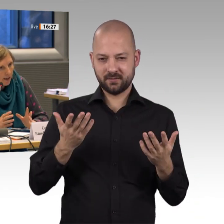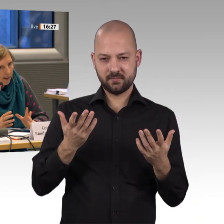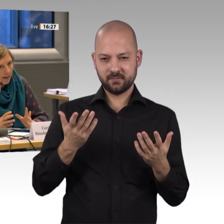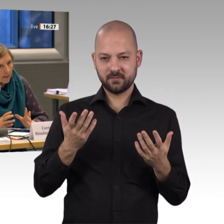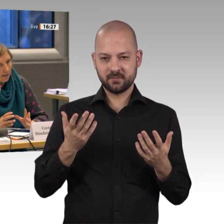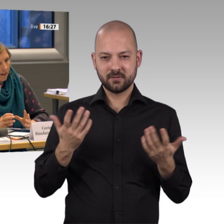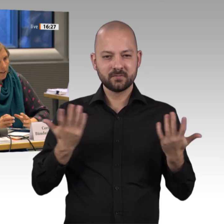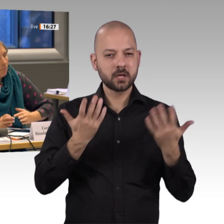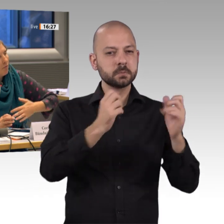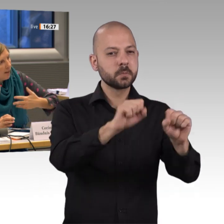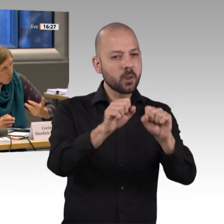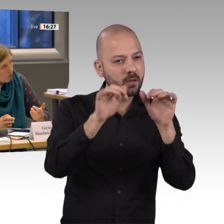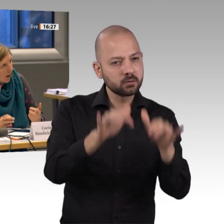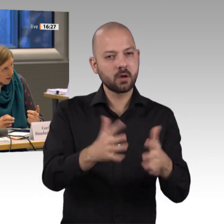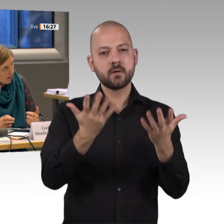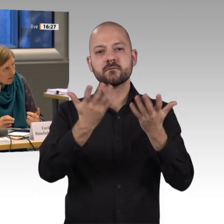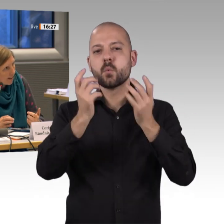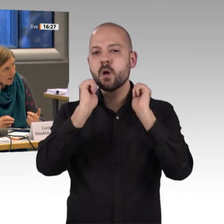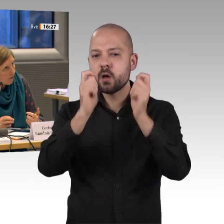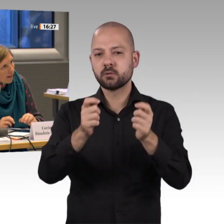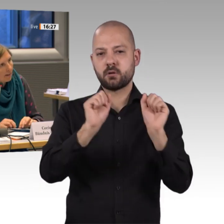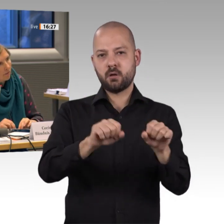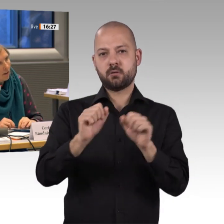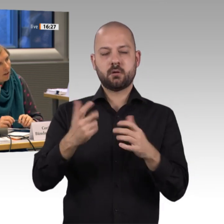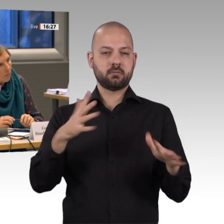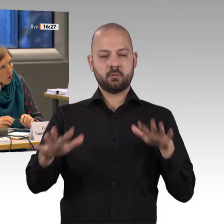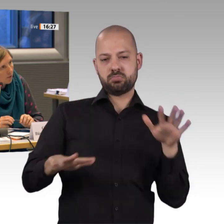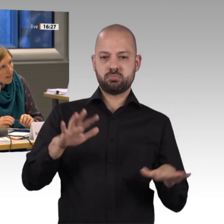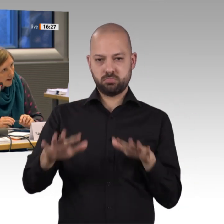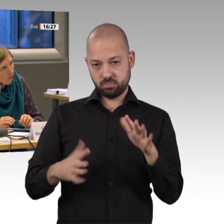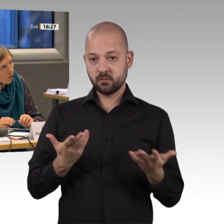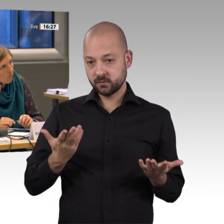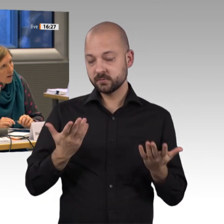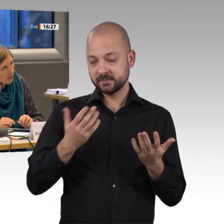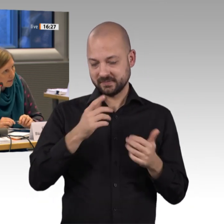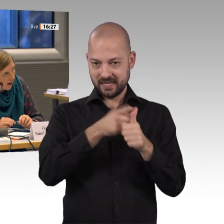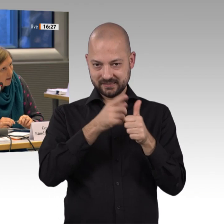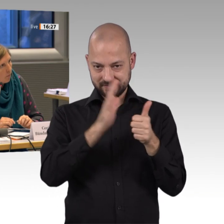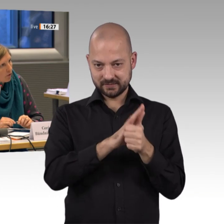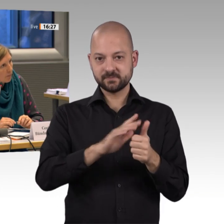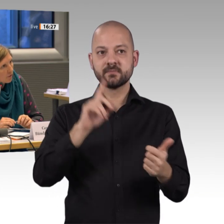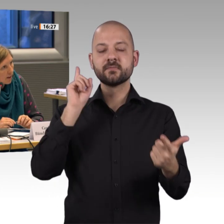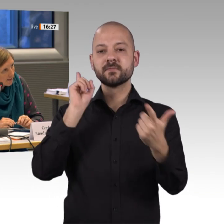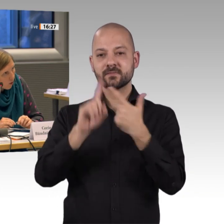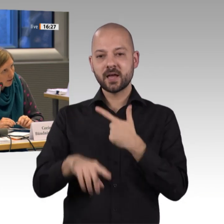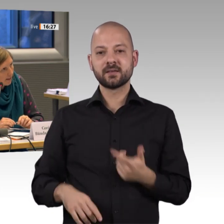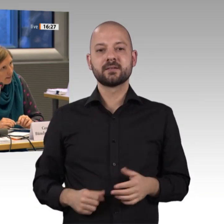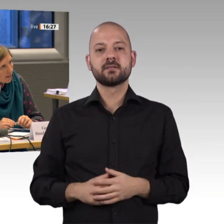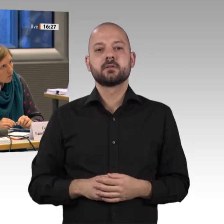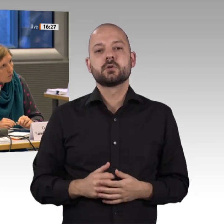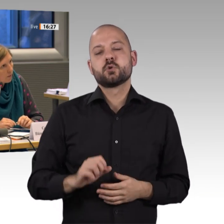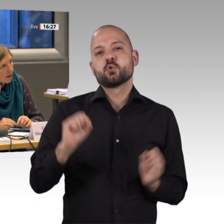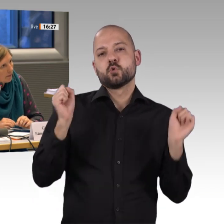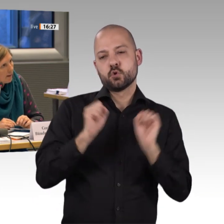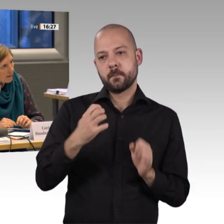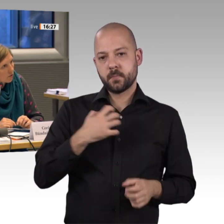formulieren, ist die Bewilligungspraxis der jeweiligen Behörden. Welche Erfahrungen machen Sie da? Und haben Sie vielleicht auch Ideen